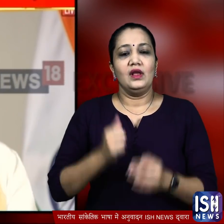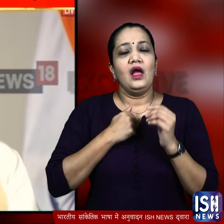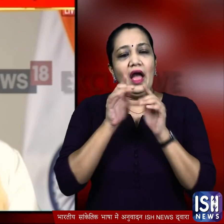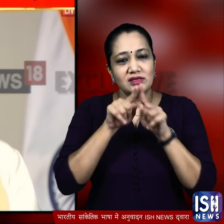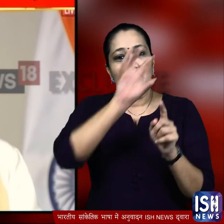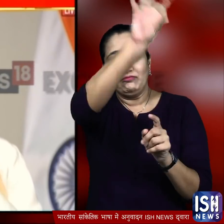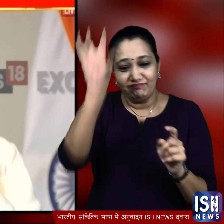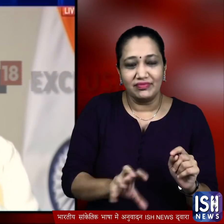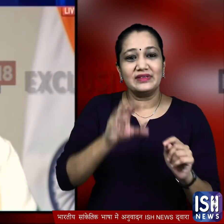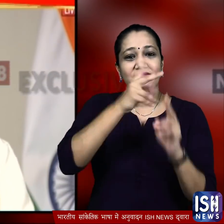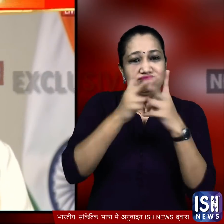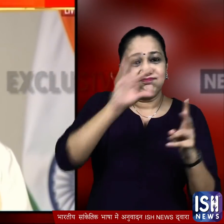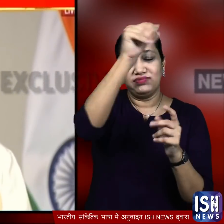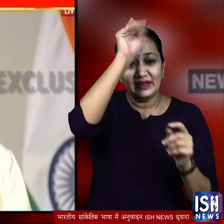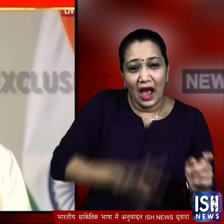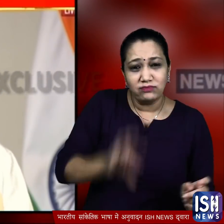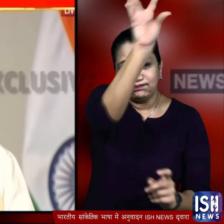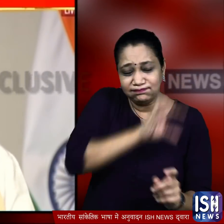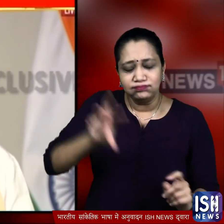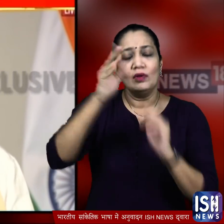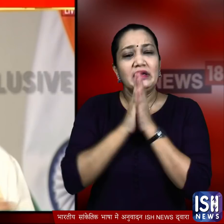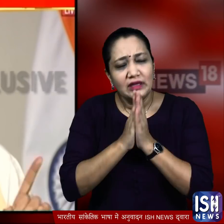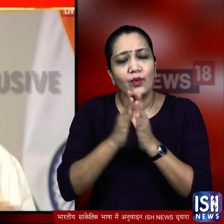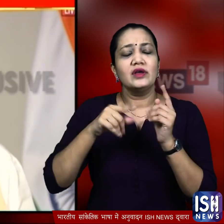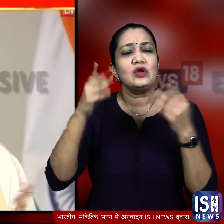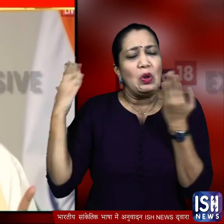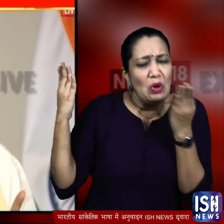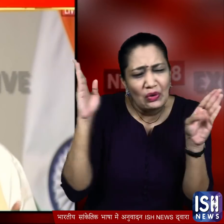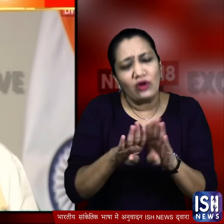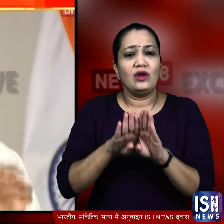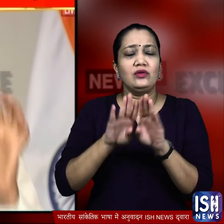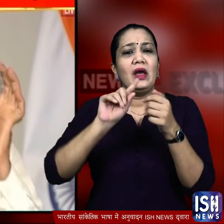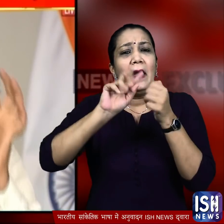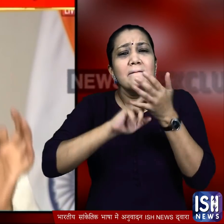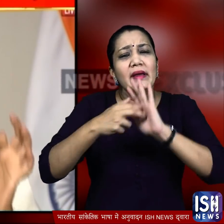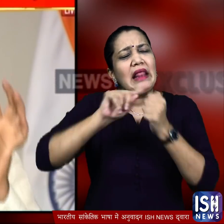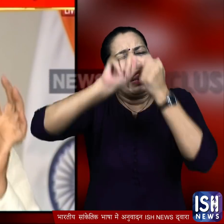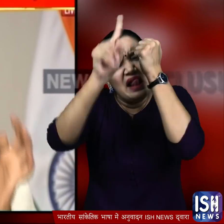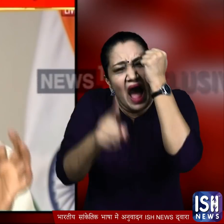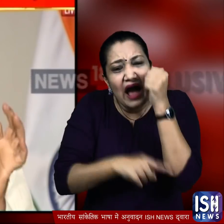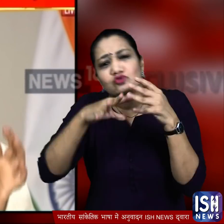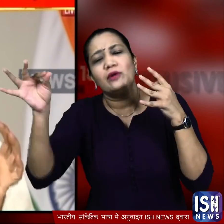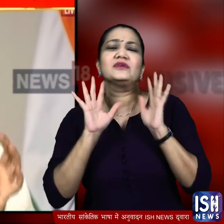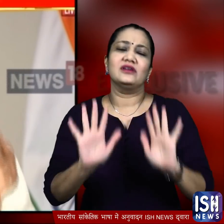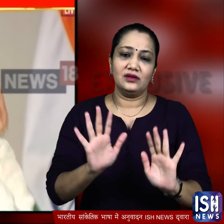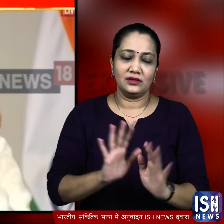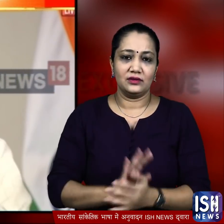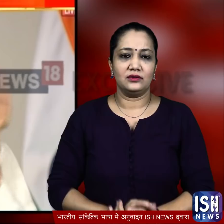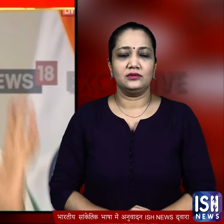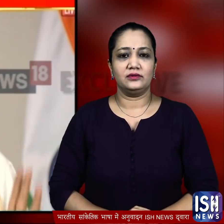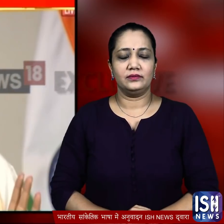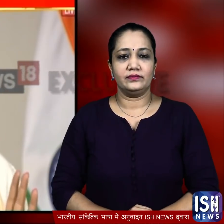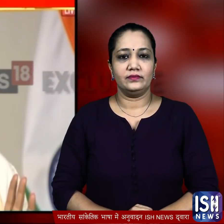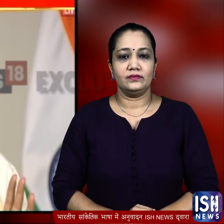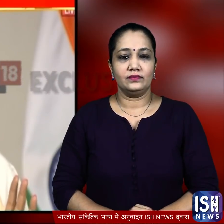मैं राज्यों से भी अनुरोध करूंगा कि वो लॉकडाउन को अंतिम विकल्प के रूप में ही